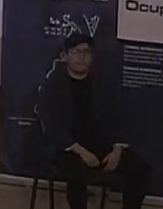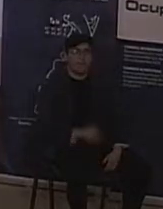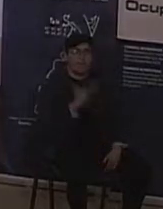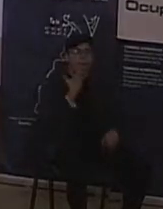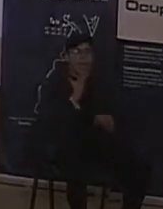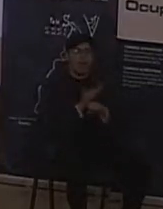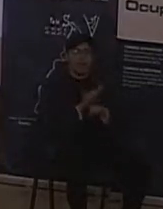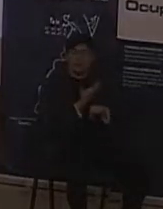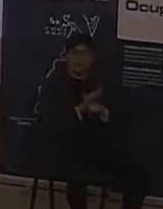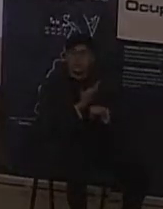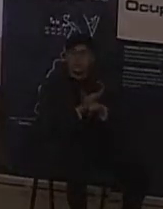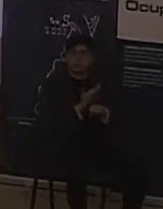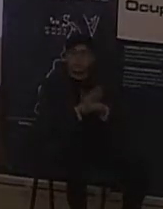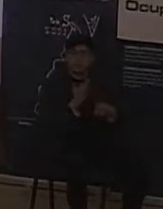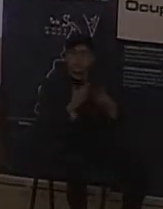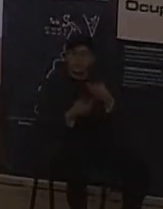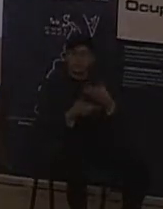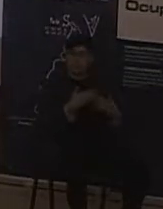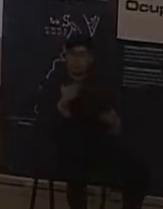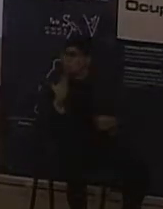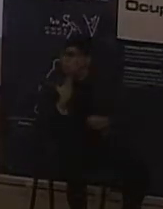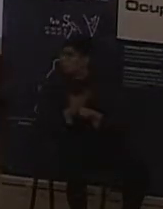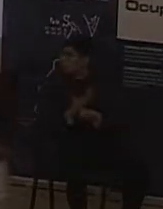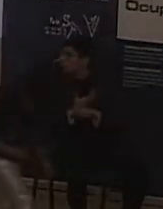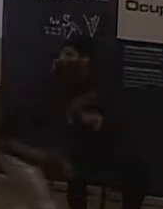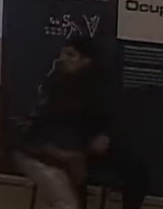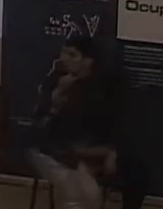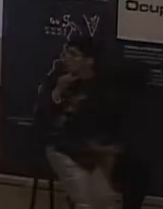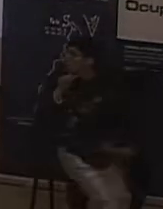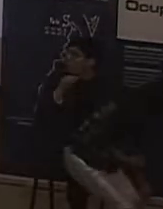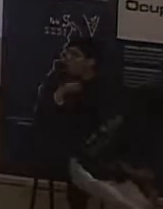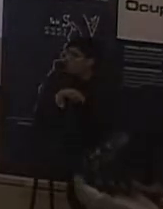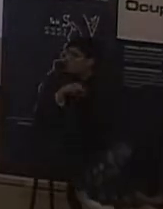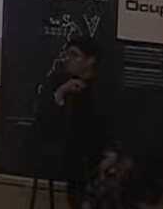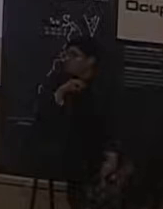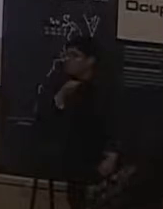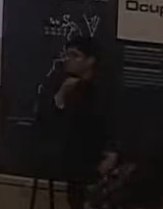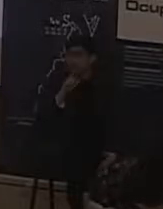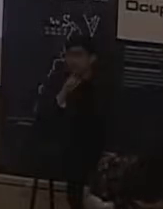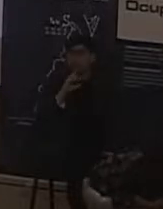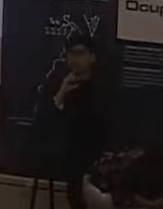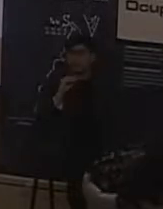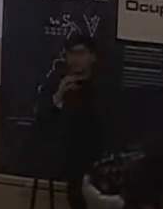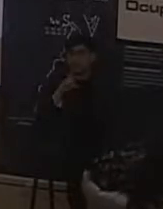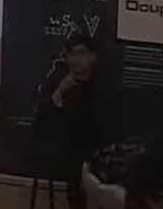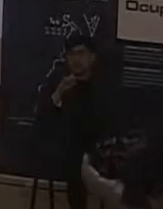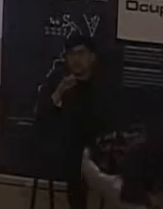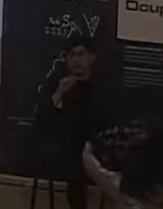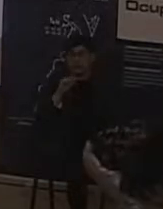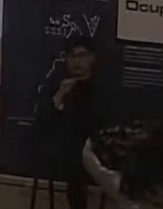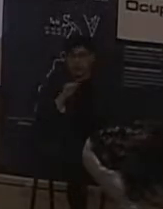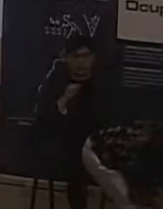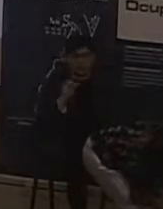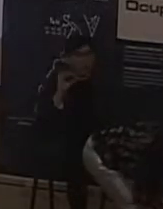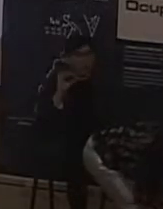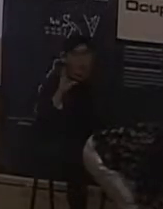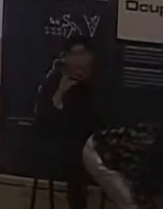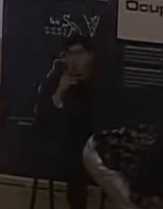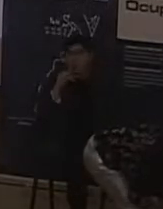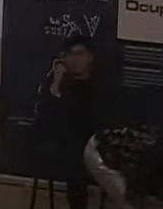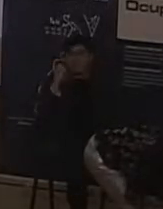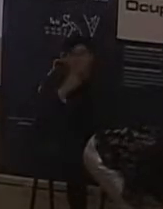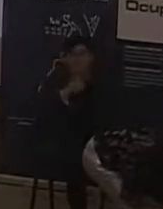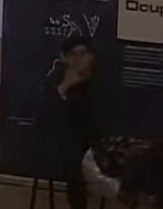anatolia había una leyenda muy fuerte muy bien instalada en la